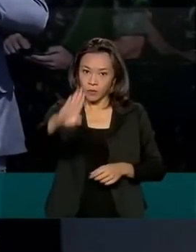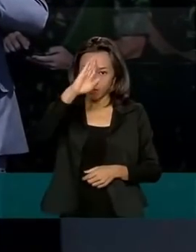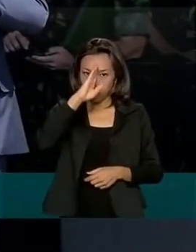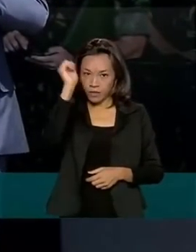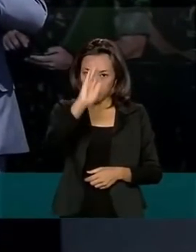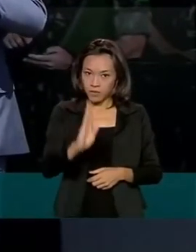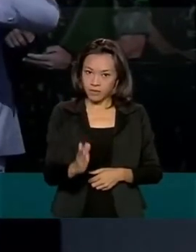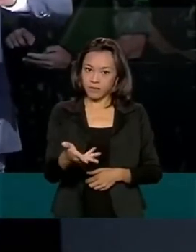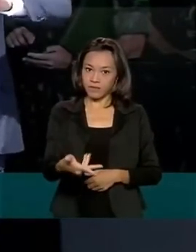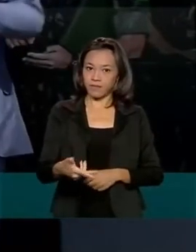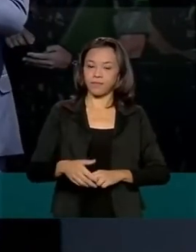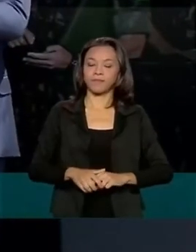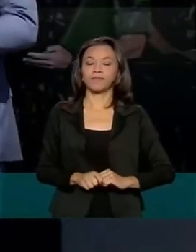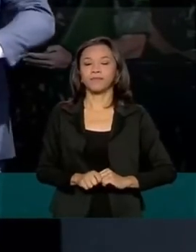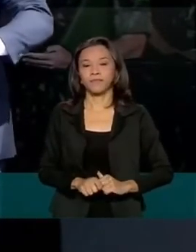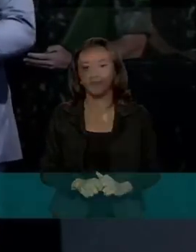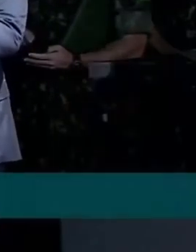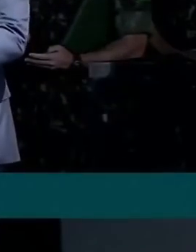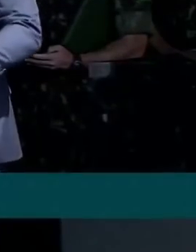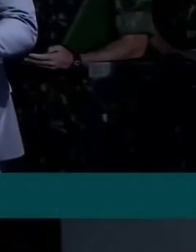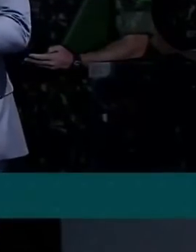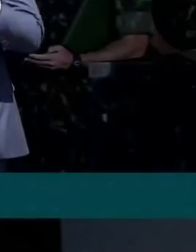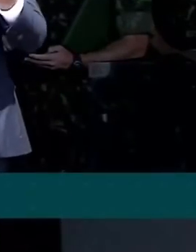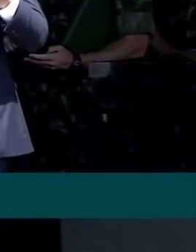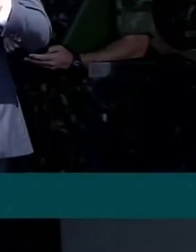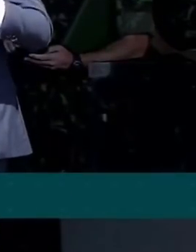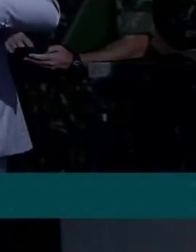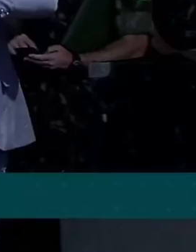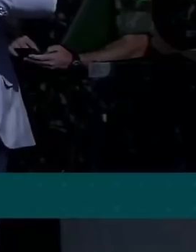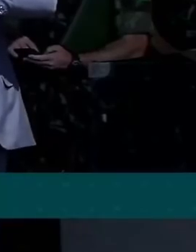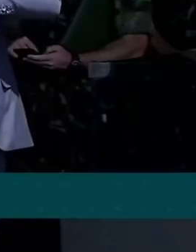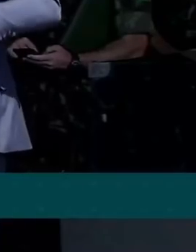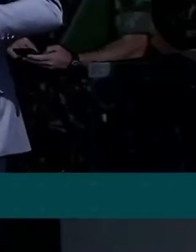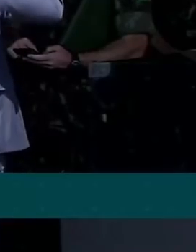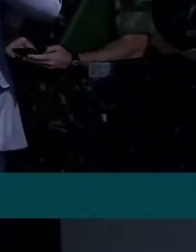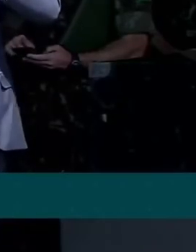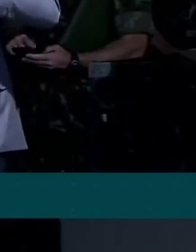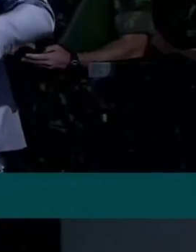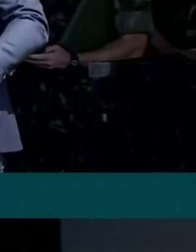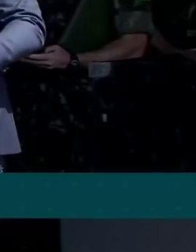para o país. Nesse momento, me sinto um de vocês.